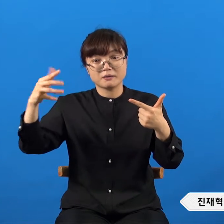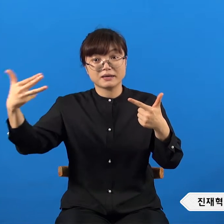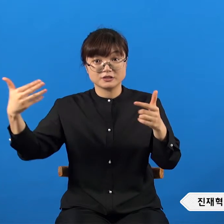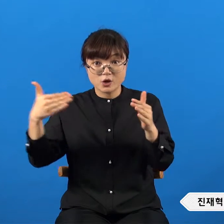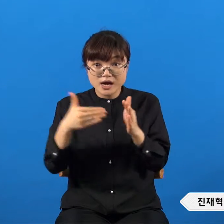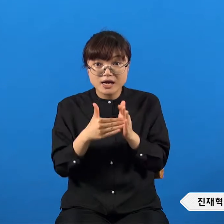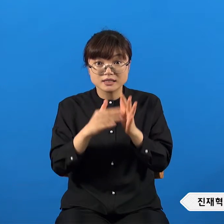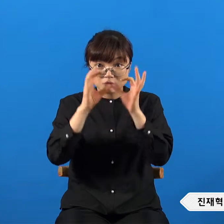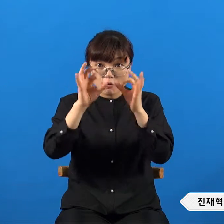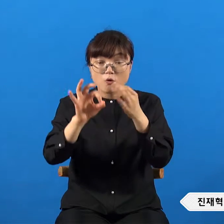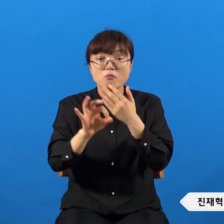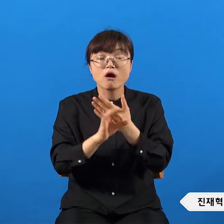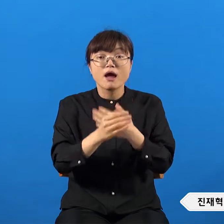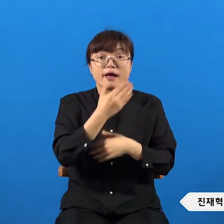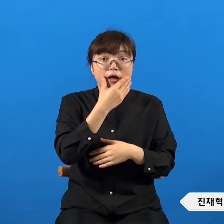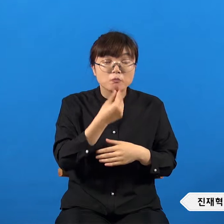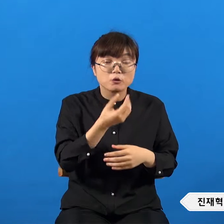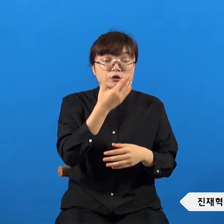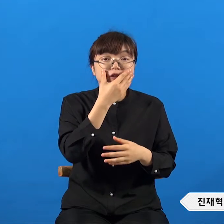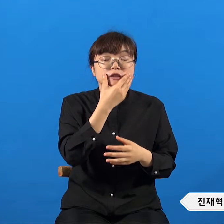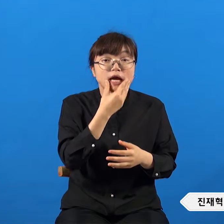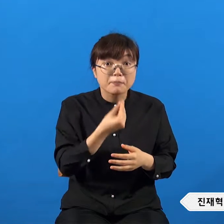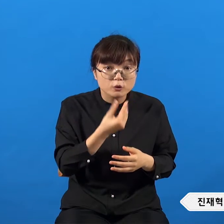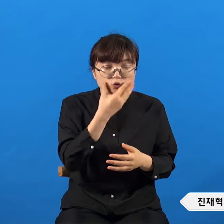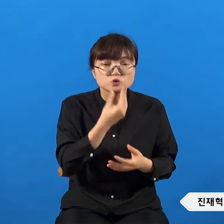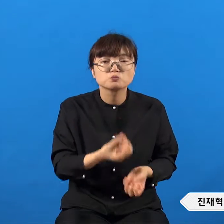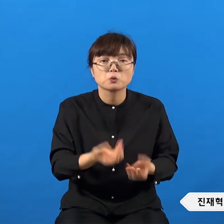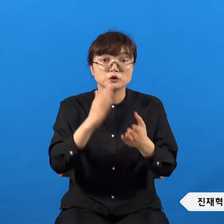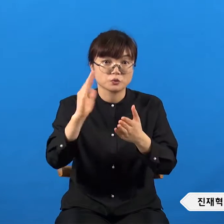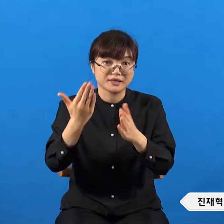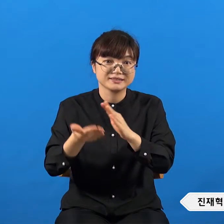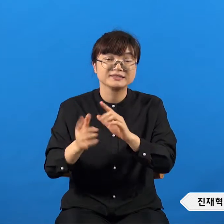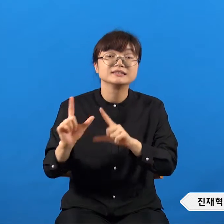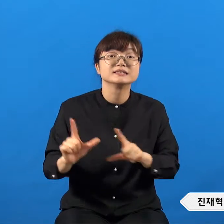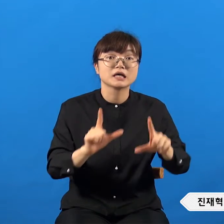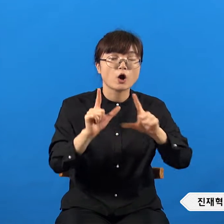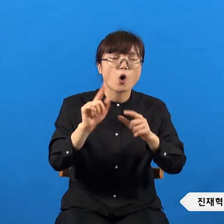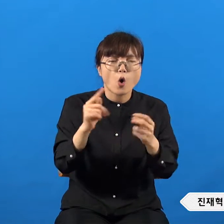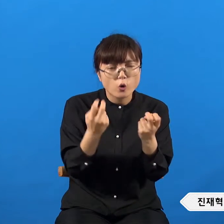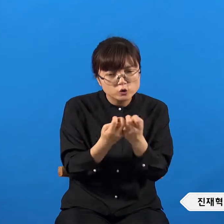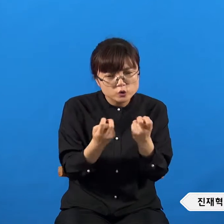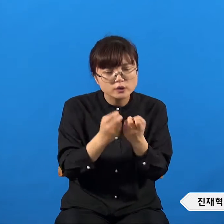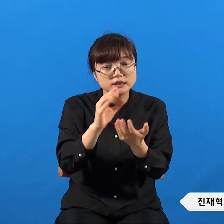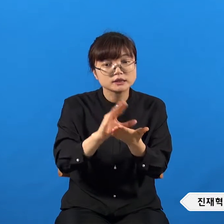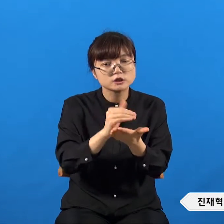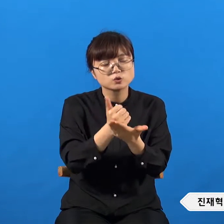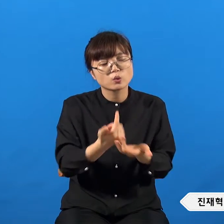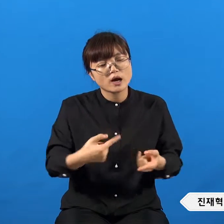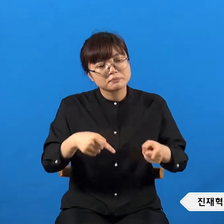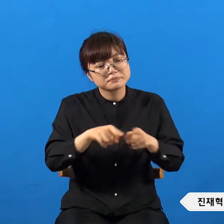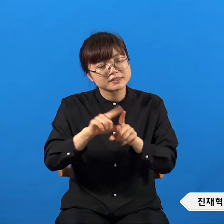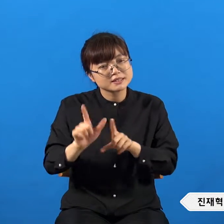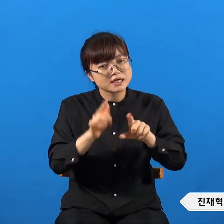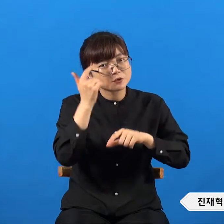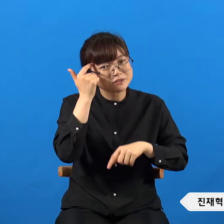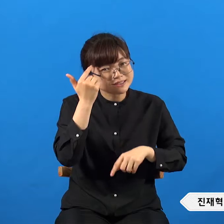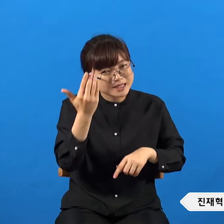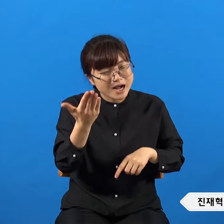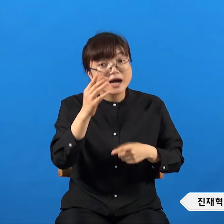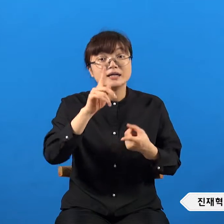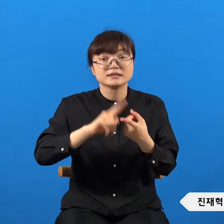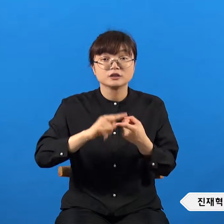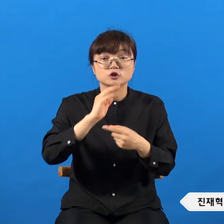말씀을 통해서 행복이 축복이 되는 삶, 어떻게 우리가 그리스도와 함께 살